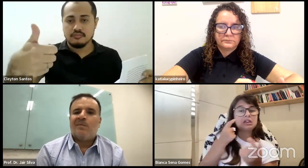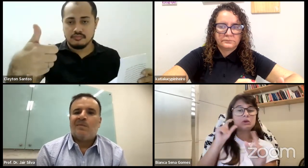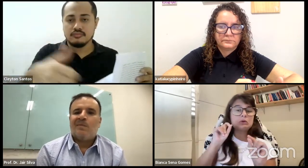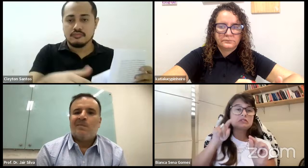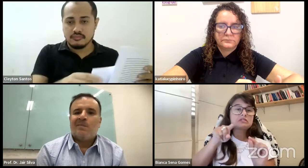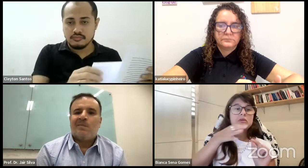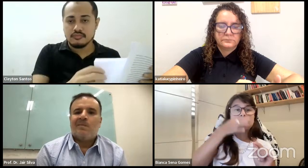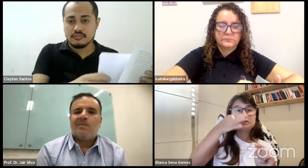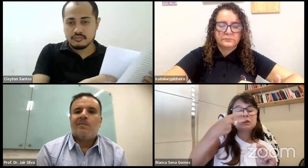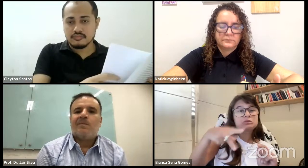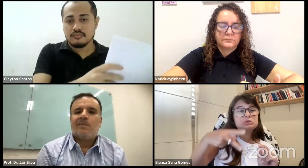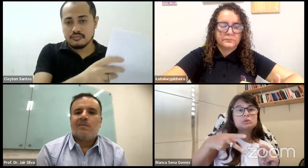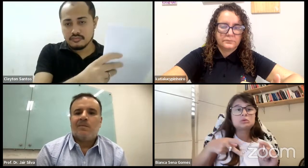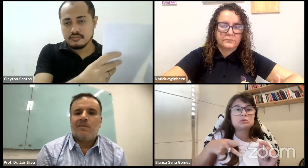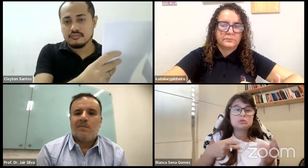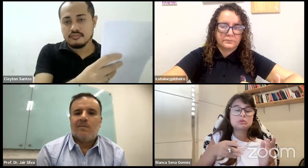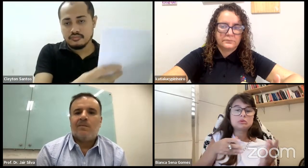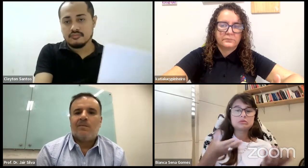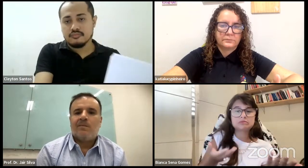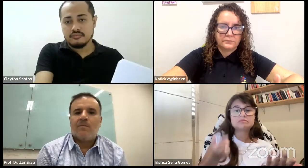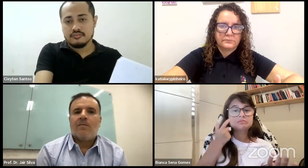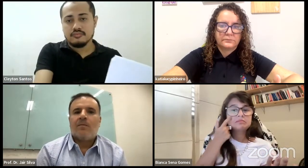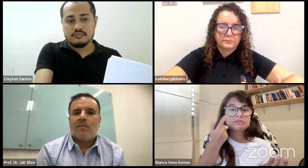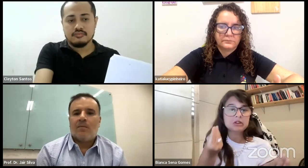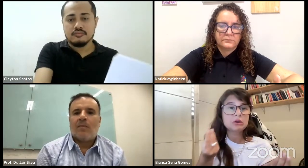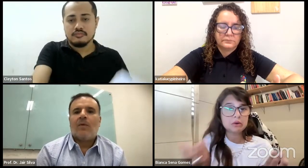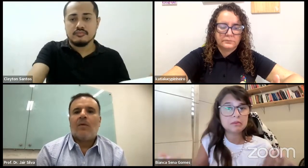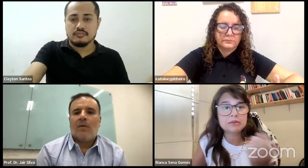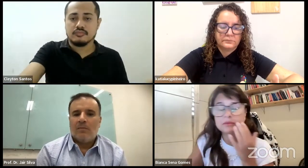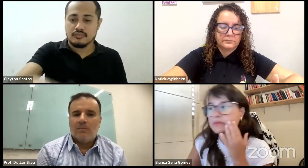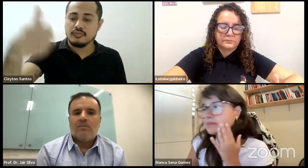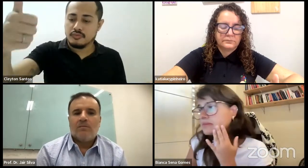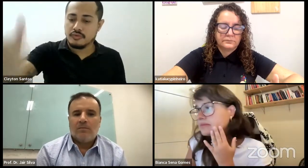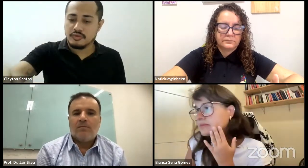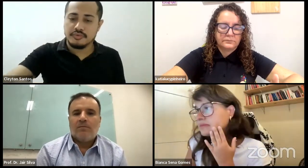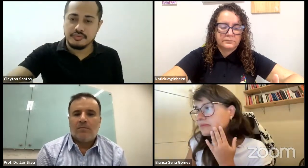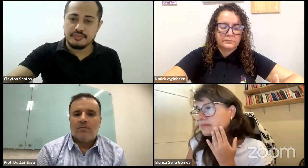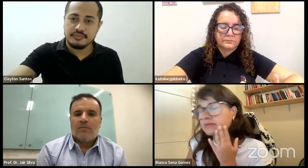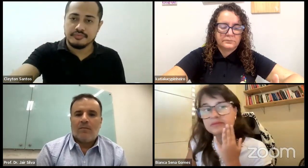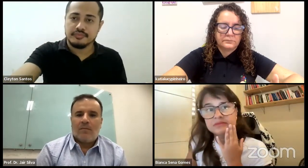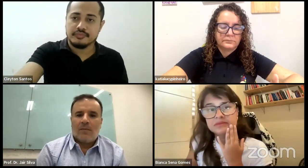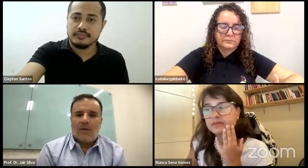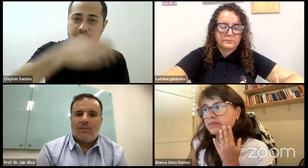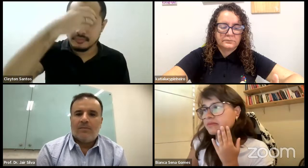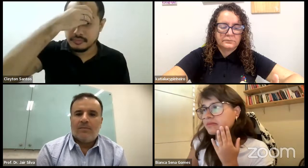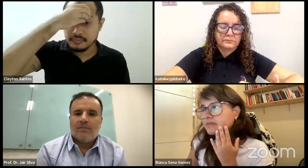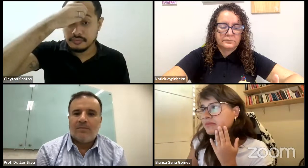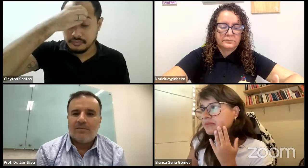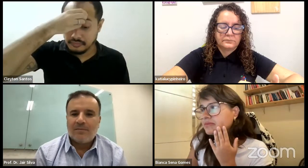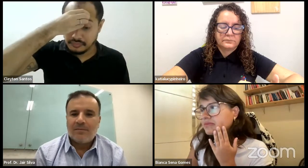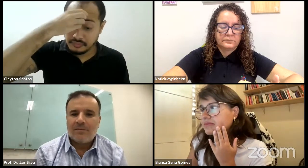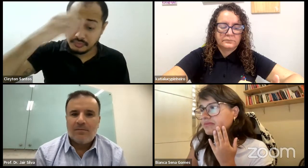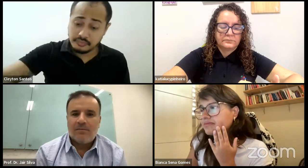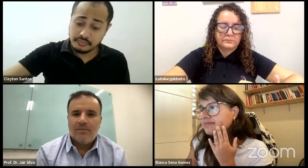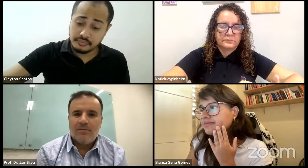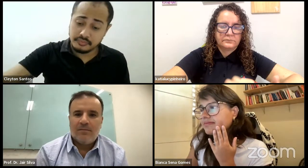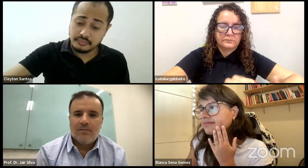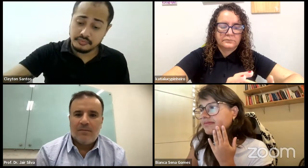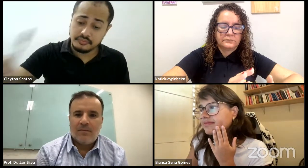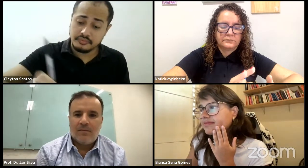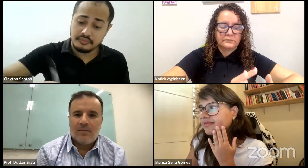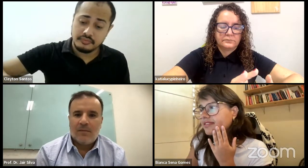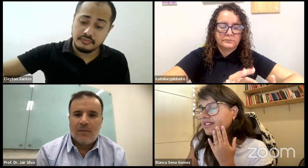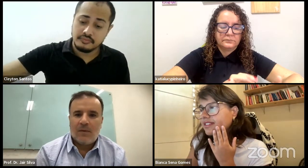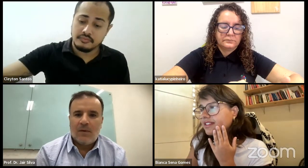Na minha opinião, de fato, eu vou mandar para você o arquivo, né, com todas as minhas considerações. Você vai ver exatamente essa parte que eu estou